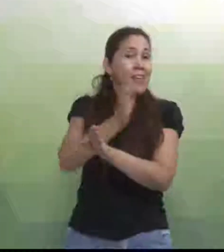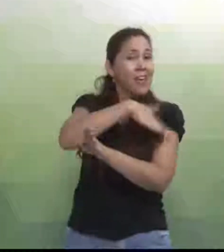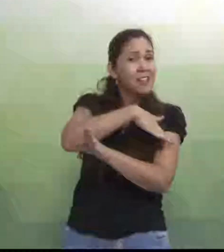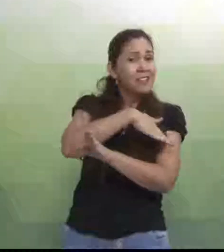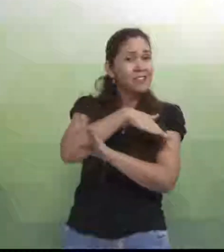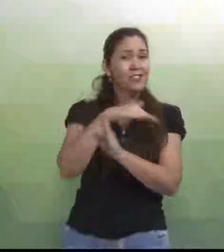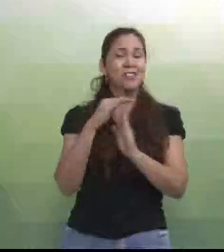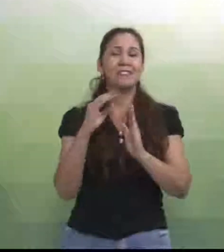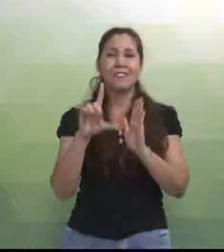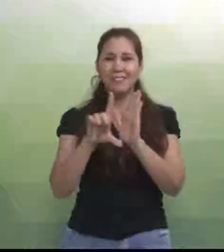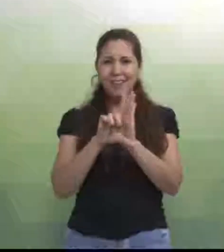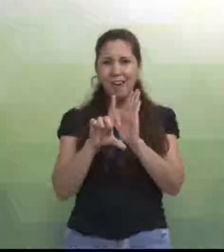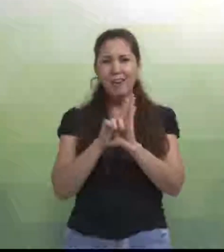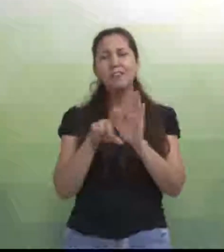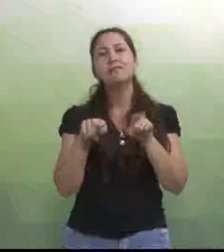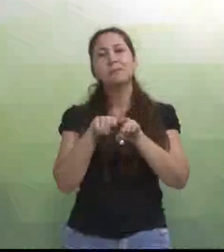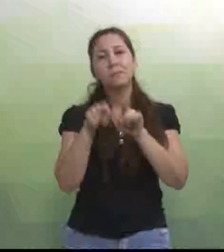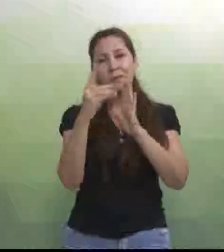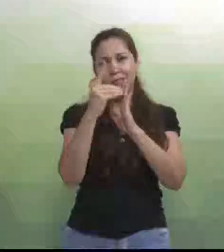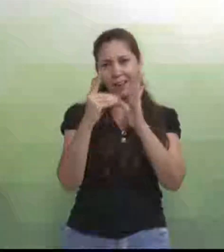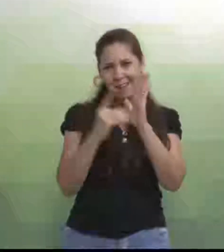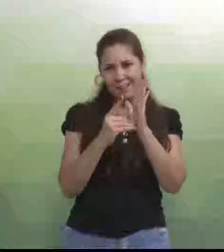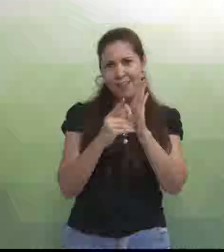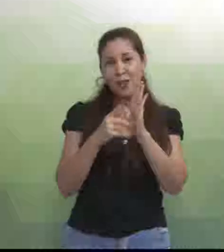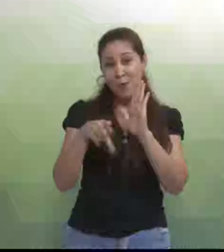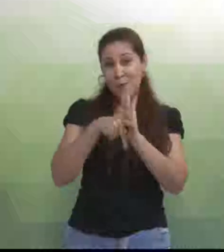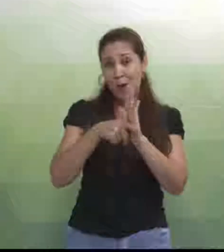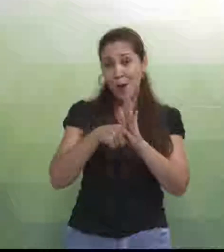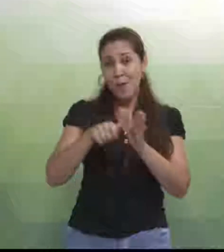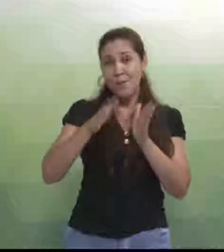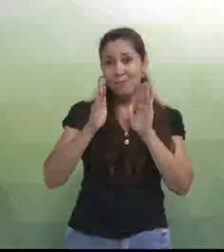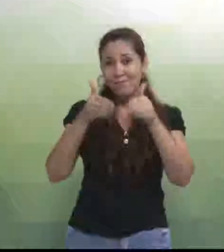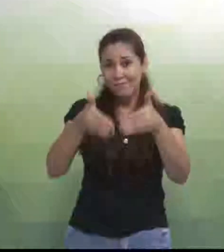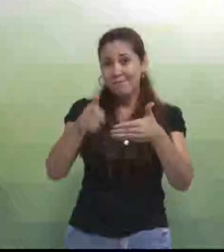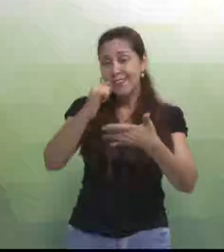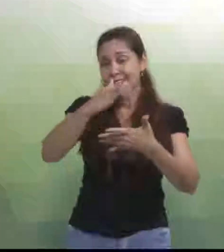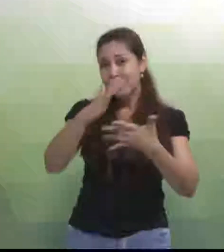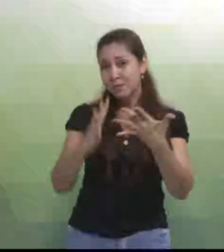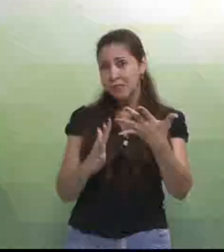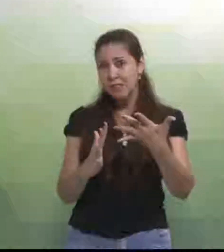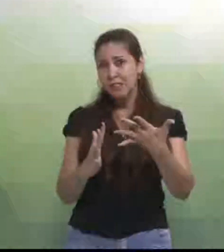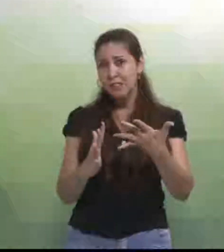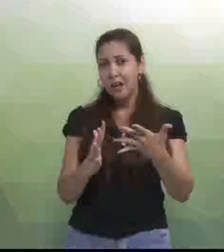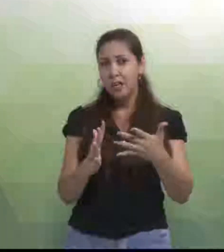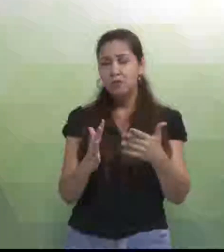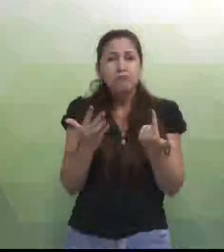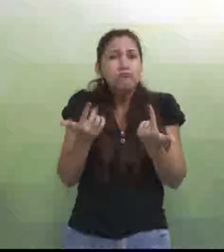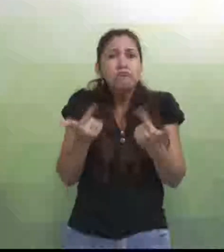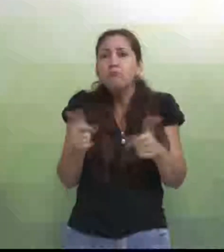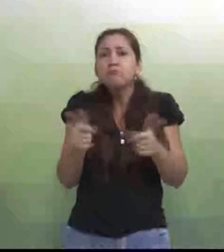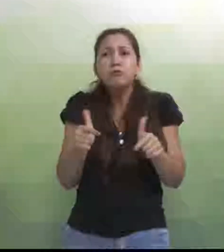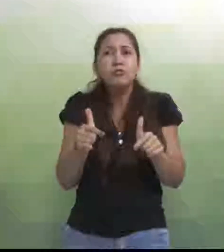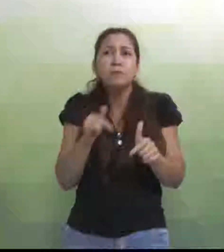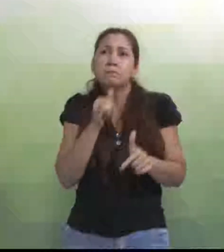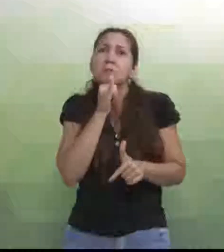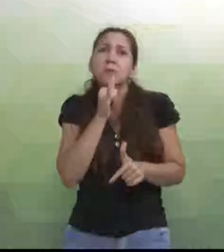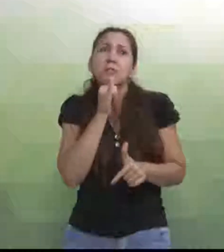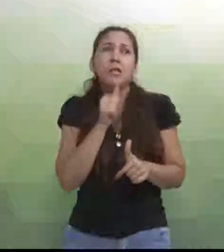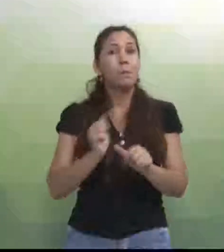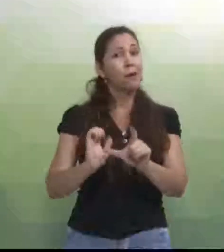decreto, o foco da Libras era, por exemplo, não tínhamos muita ideia, porque não